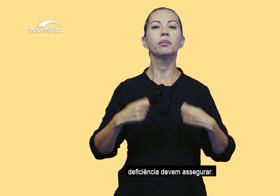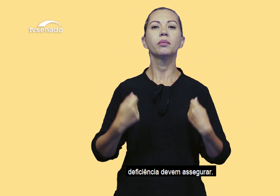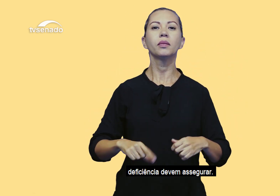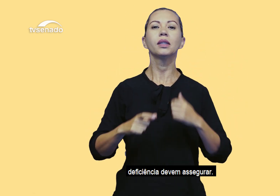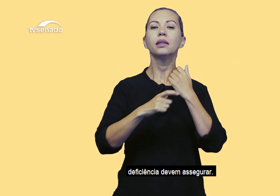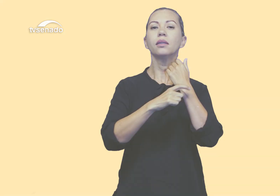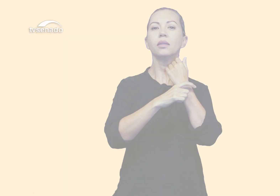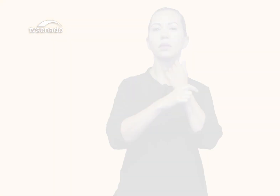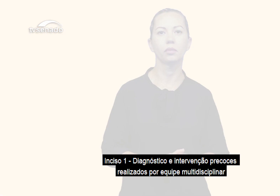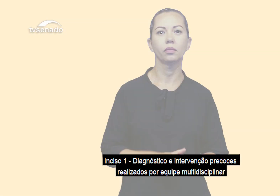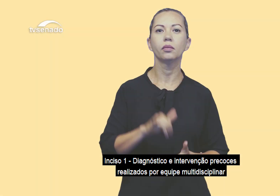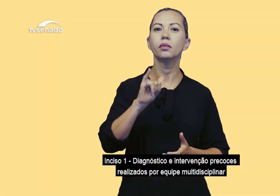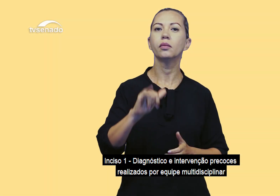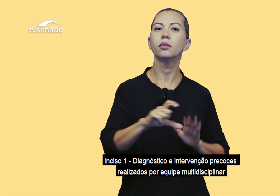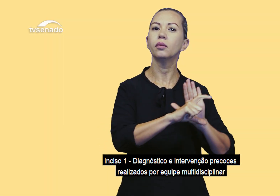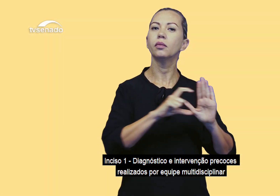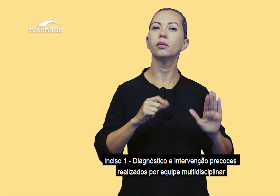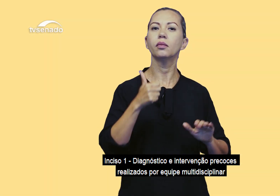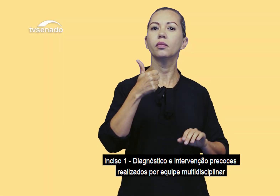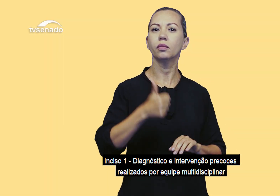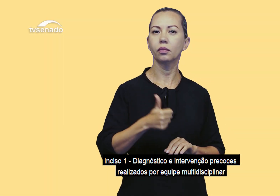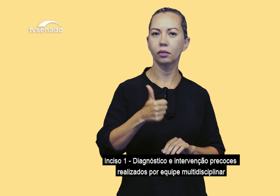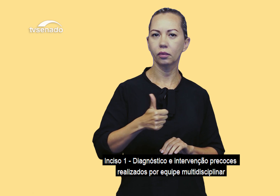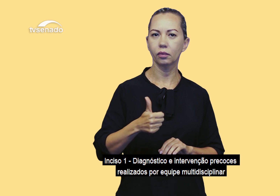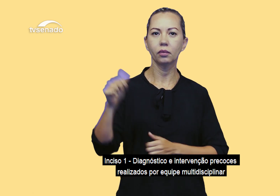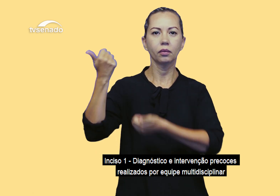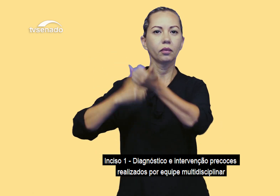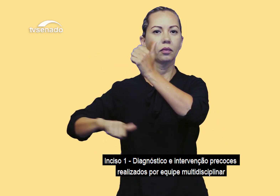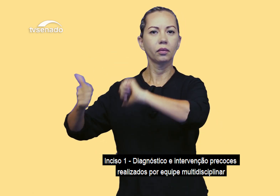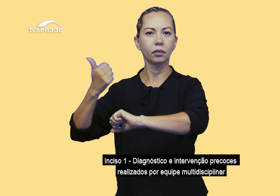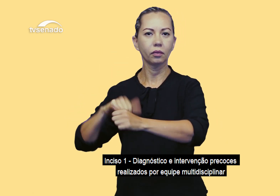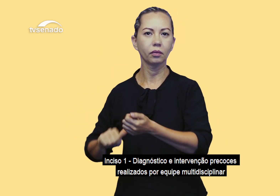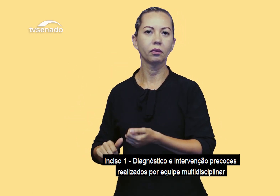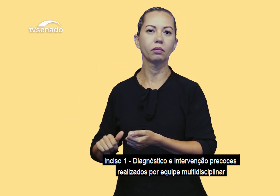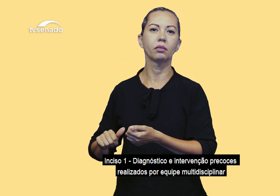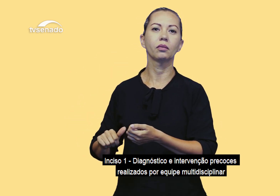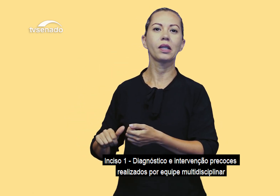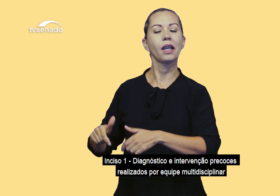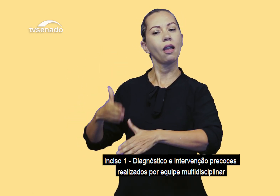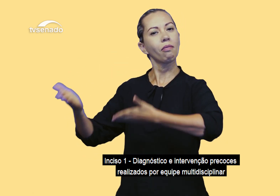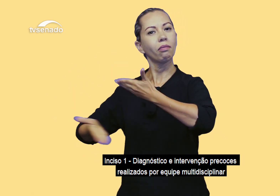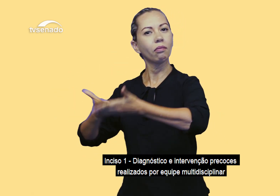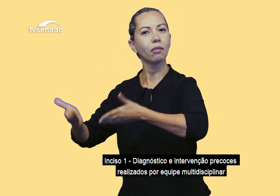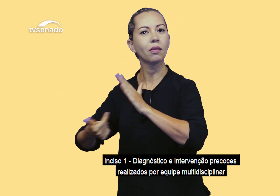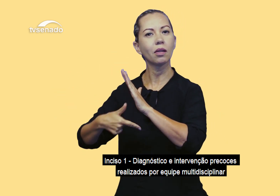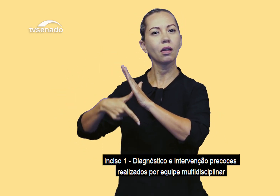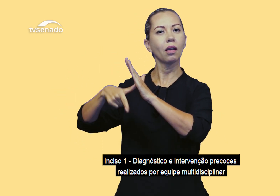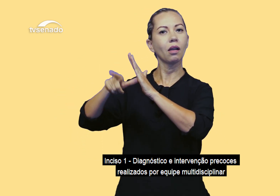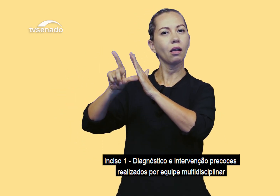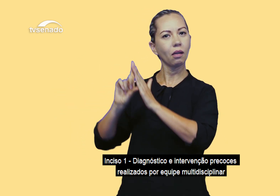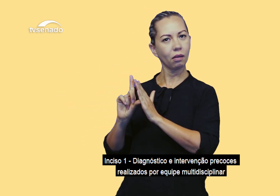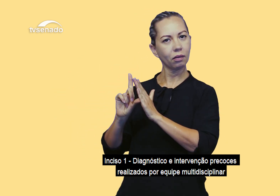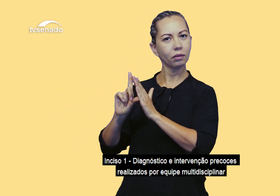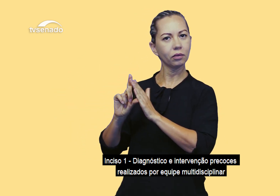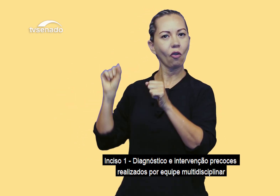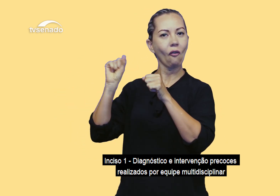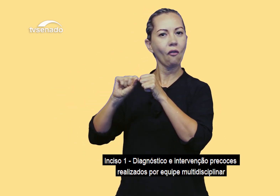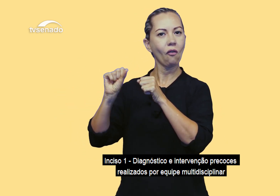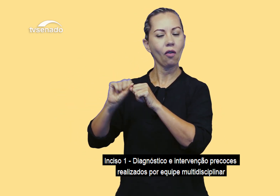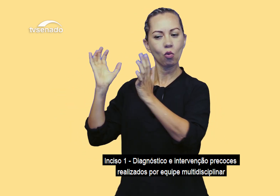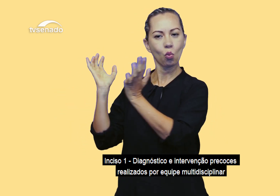assegurar inciso 1º. Diagnóstico e intervenção precoces realizados por equipe